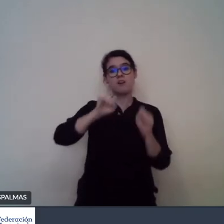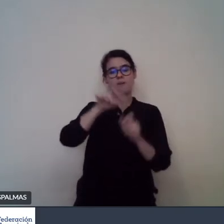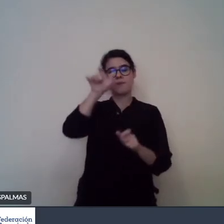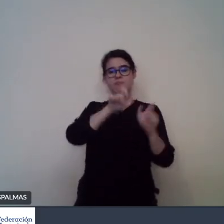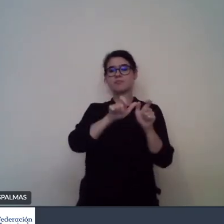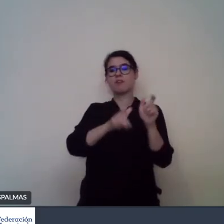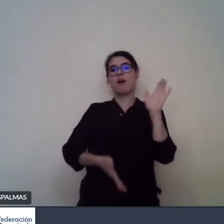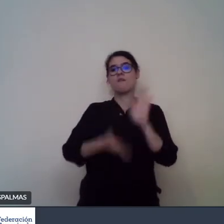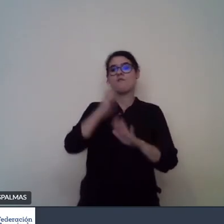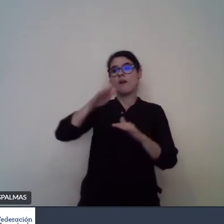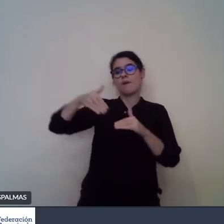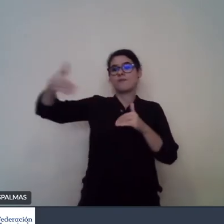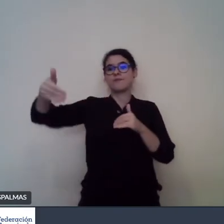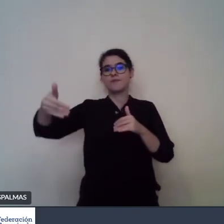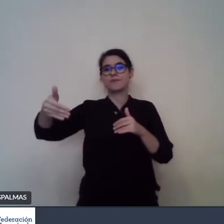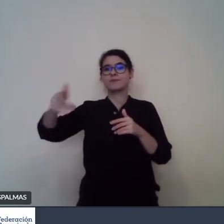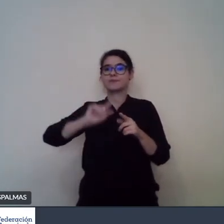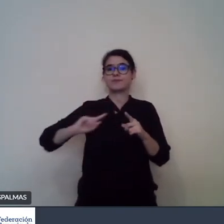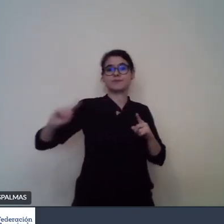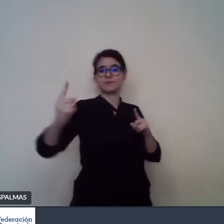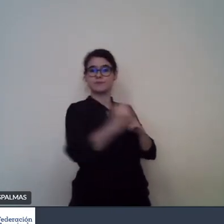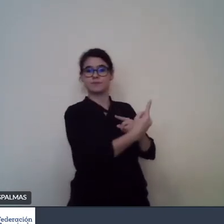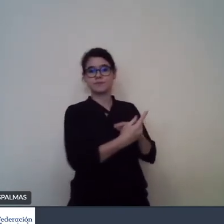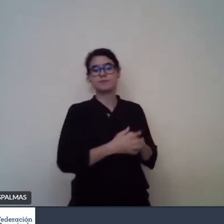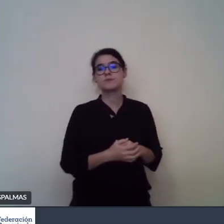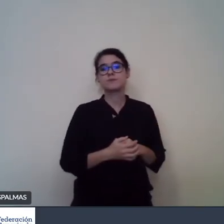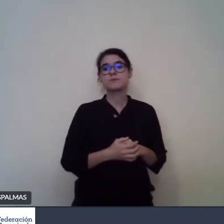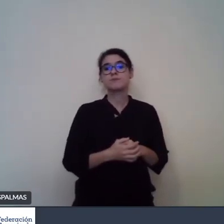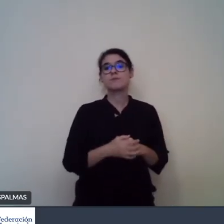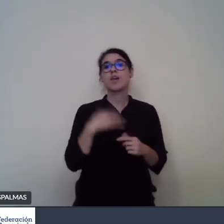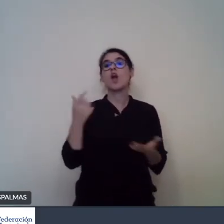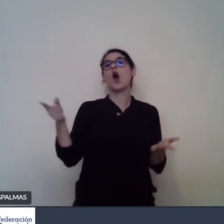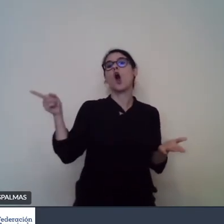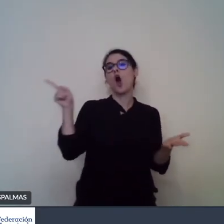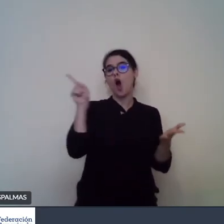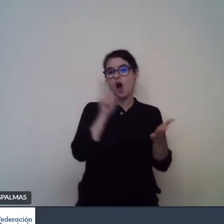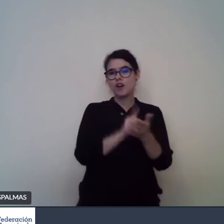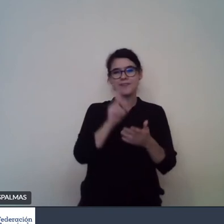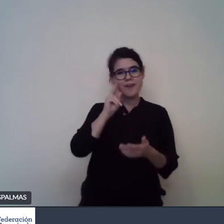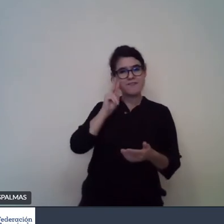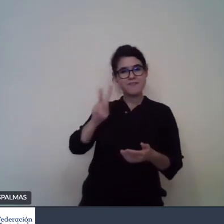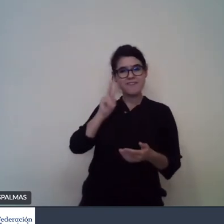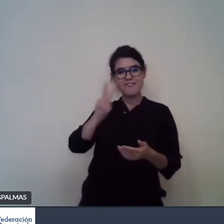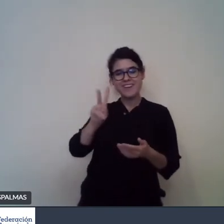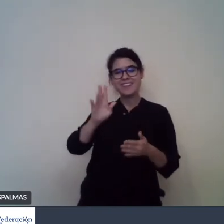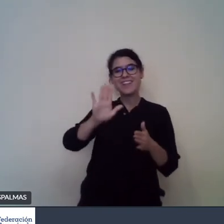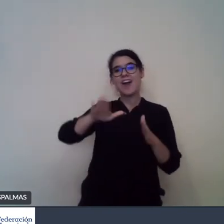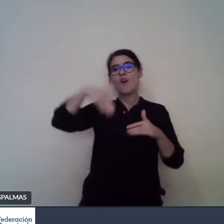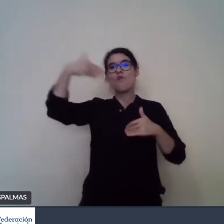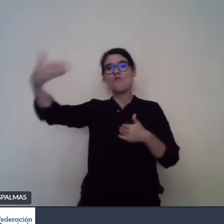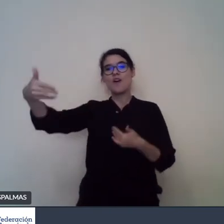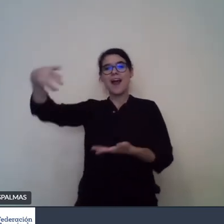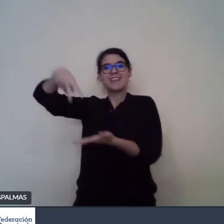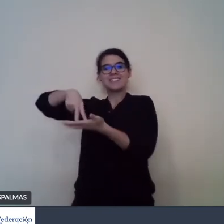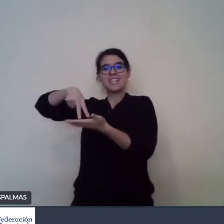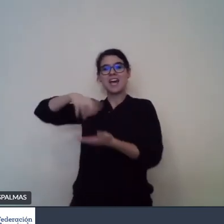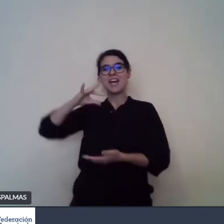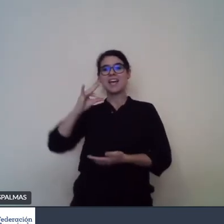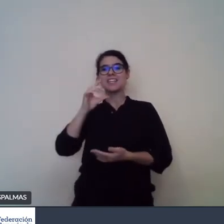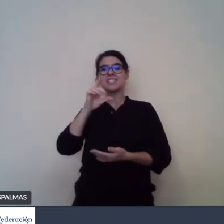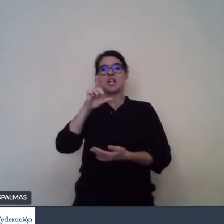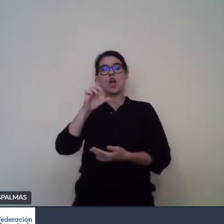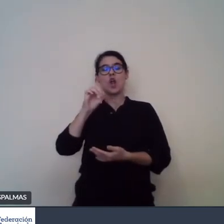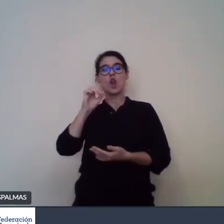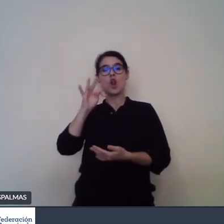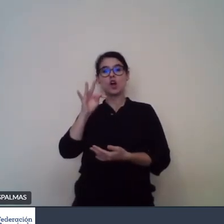caso, y de nuevo tenemos una salida al slot opuesto. Este tipo de spacing es muy